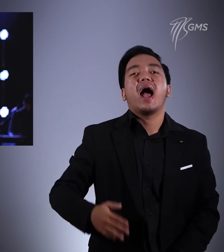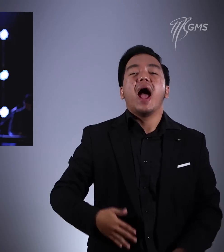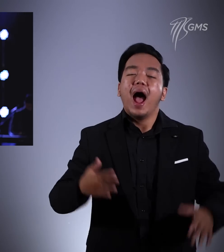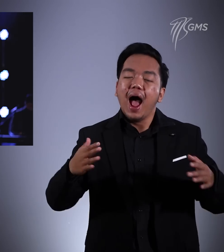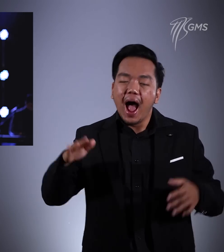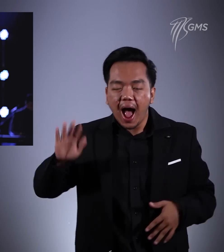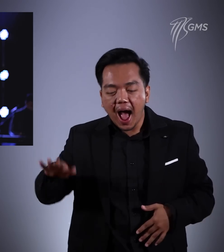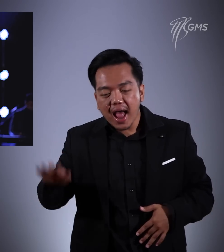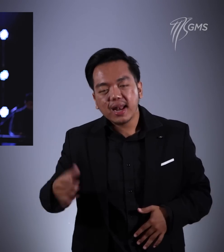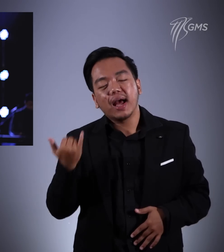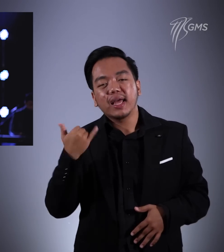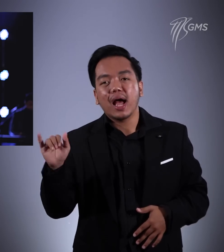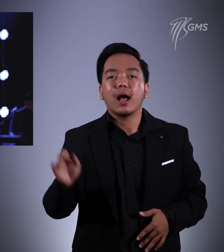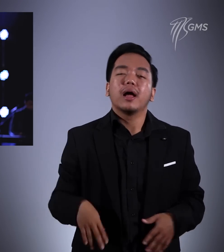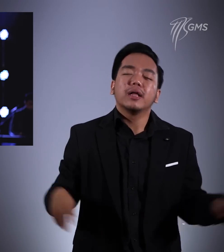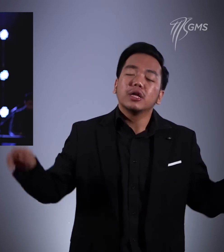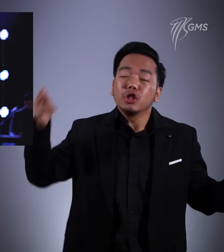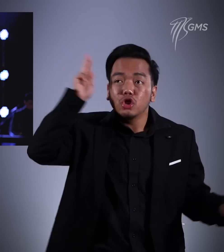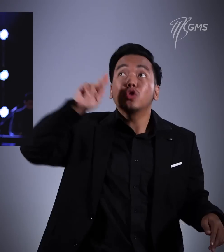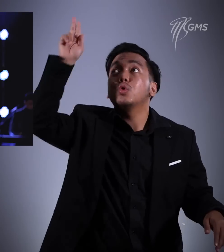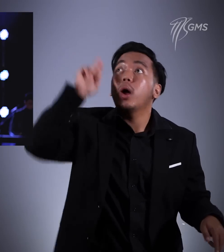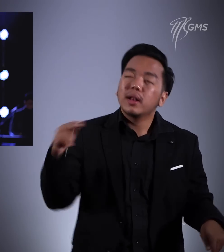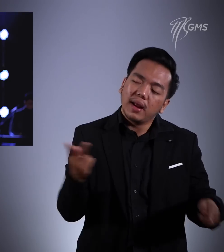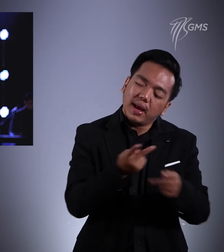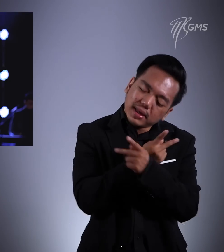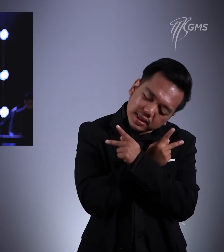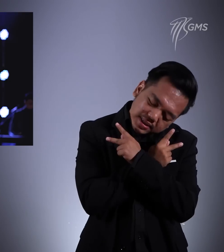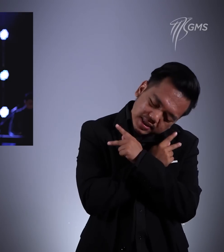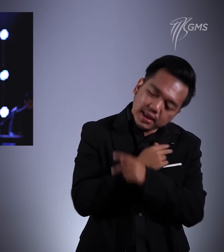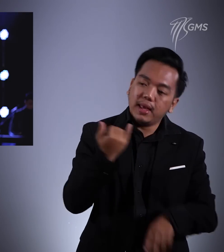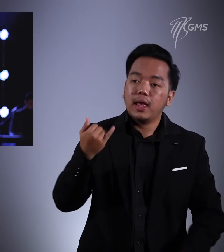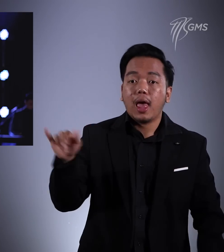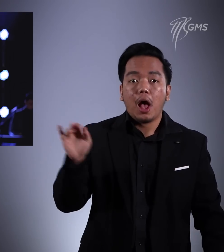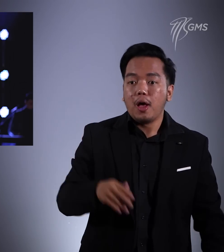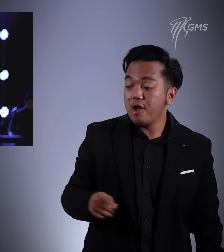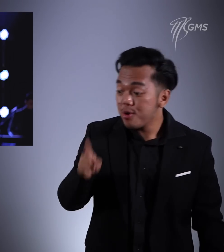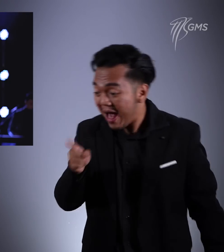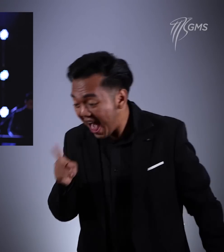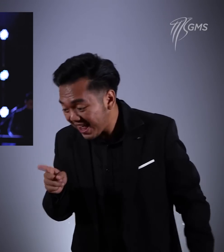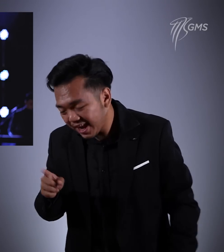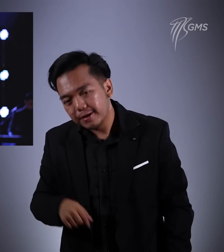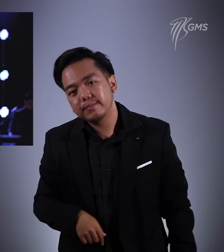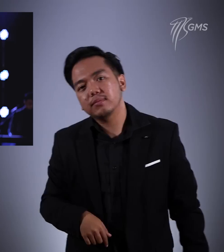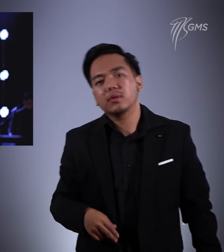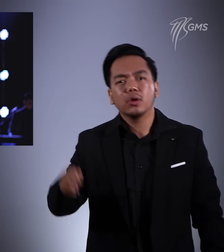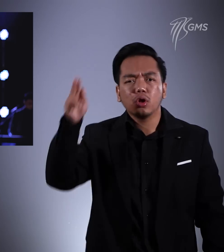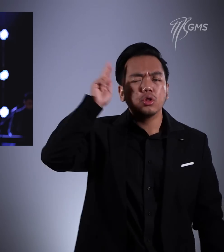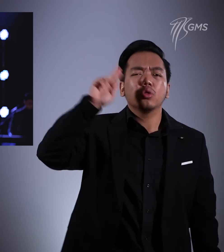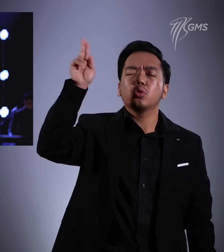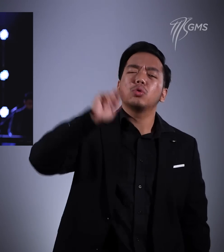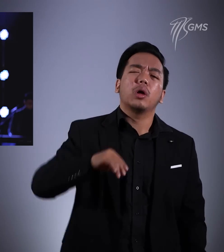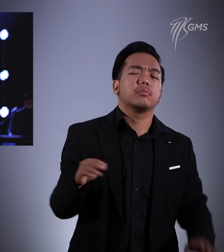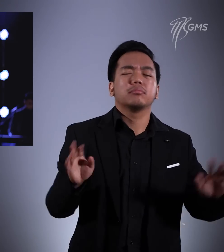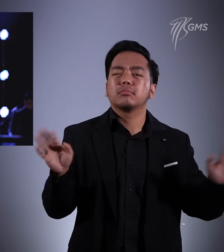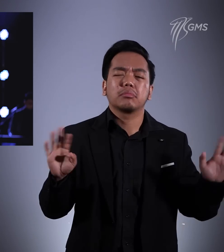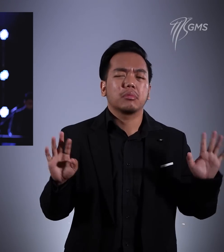yang dianggap palsu, anak gampangan, tidak akan sama sekali Tuhan gubris atau pedulikan. Tuhan tidak akan didik. Jadi jangan